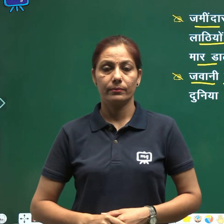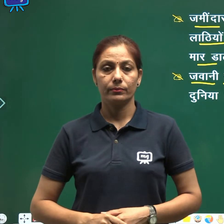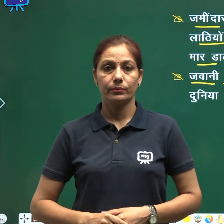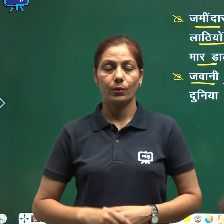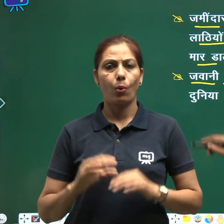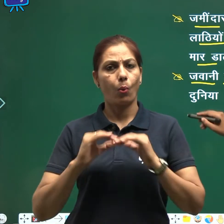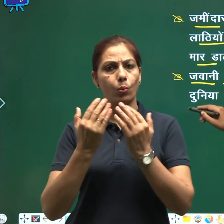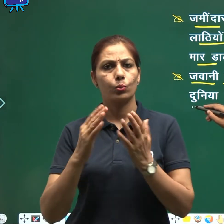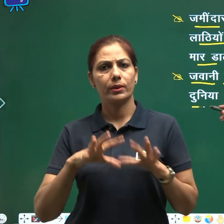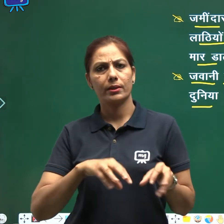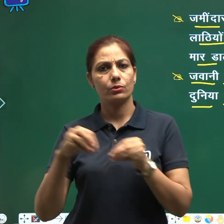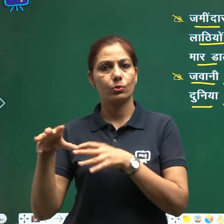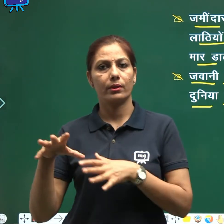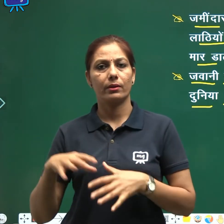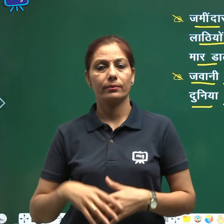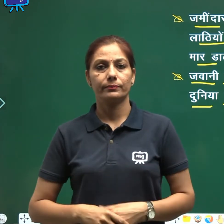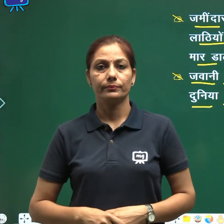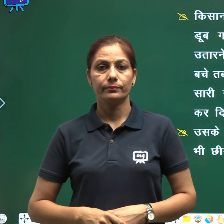दुनिया छोड़ गया।